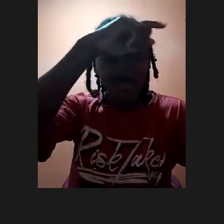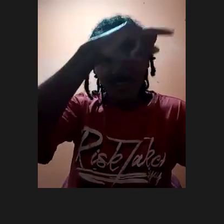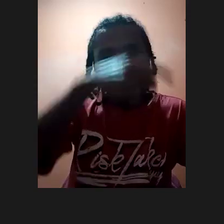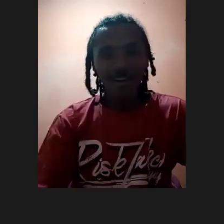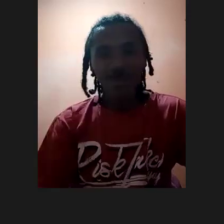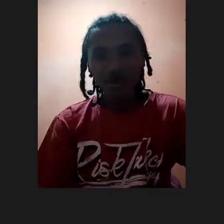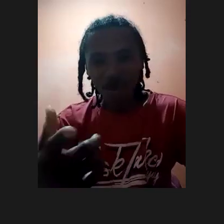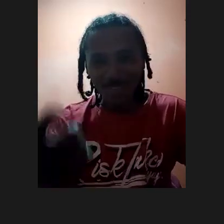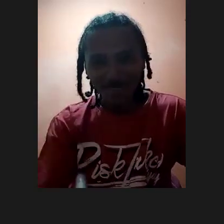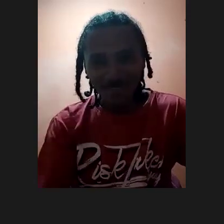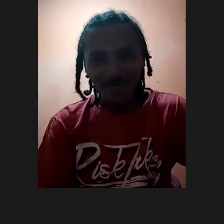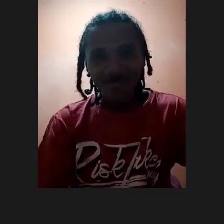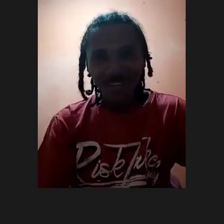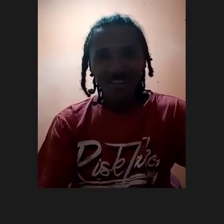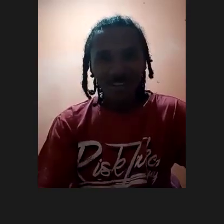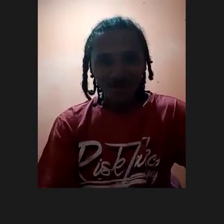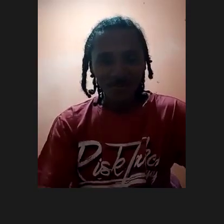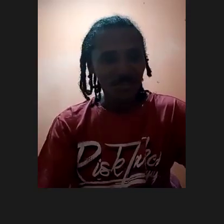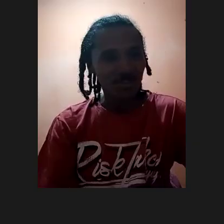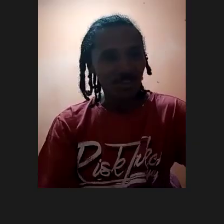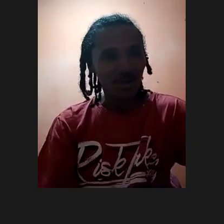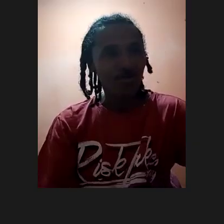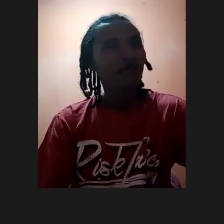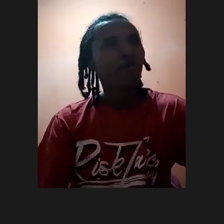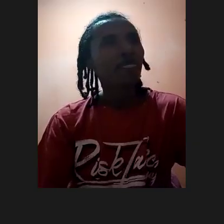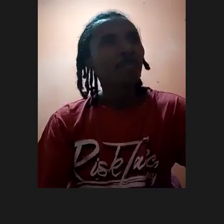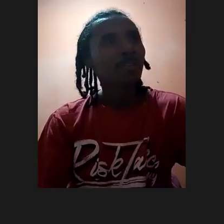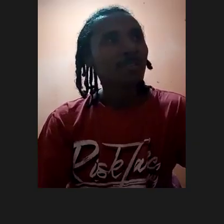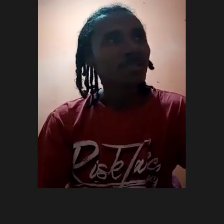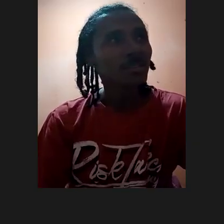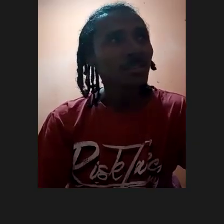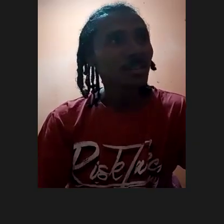assim. Aí eu lembrei, né, que era difícil e tal.